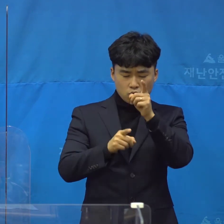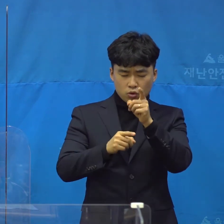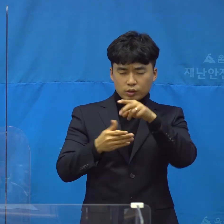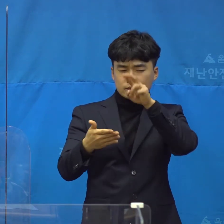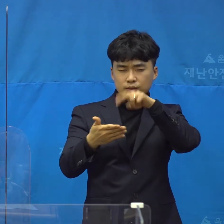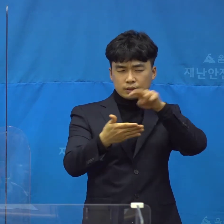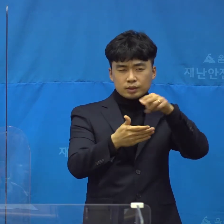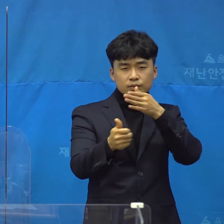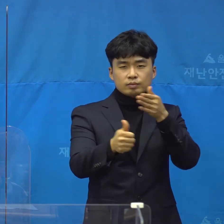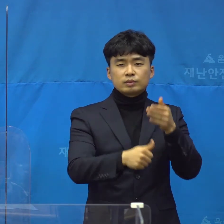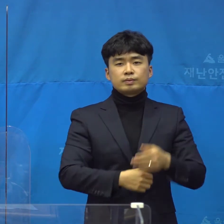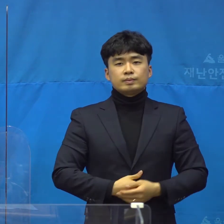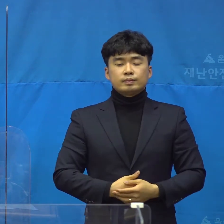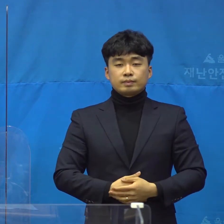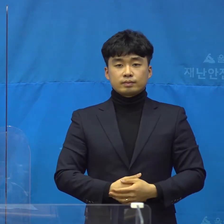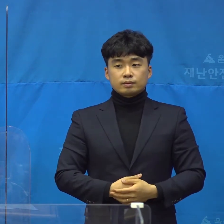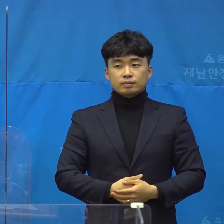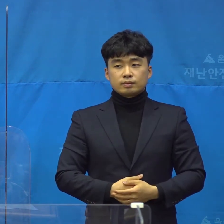자료를 참고해 주시기 바랍니다.